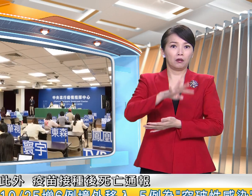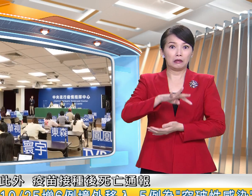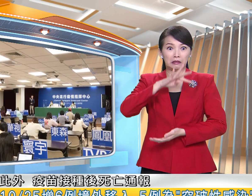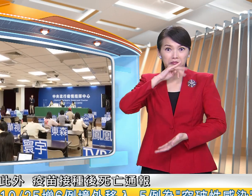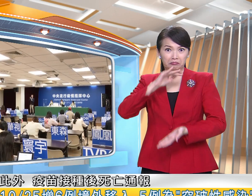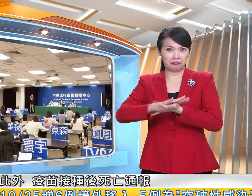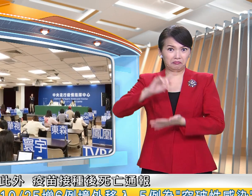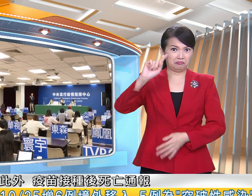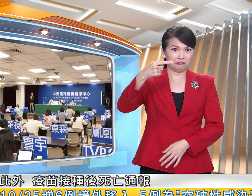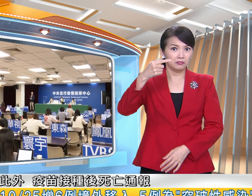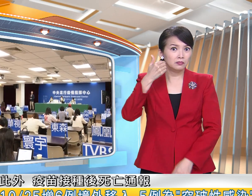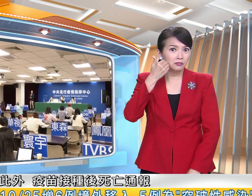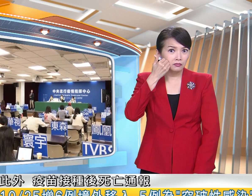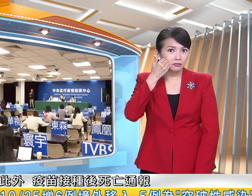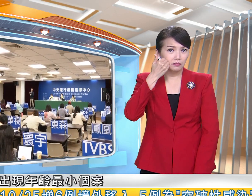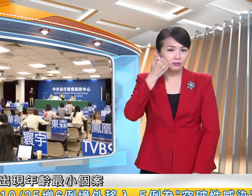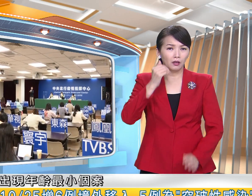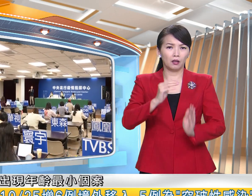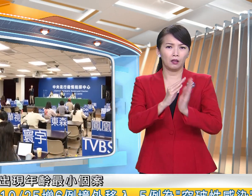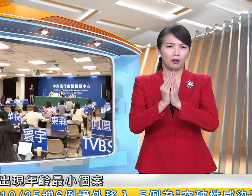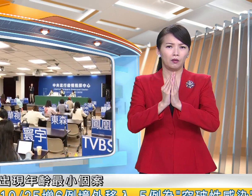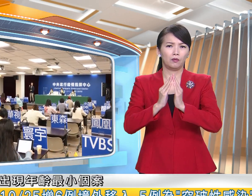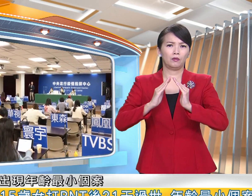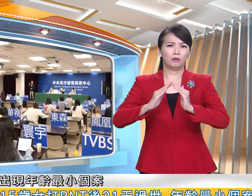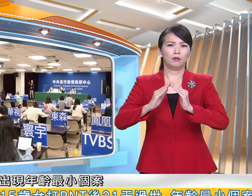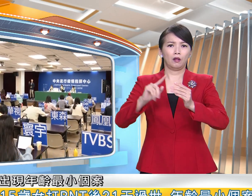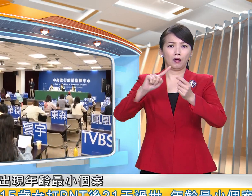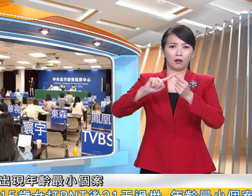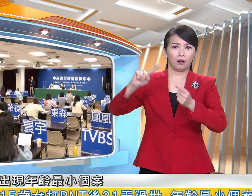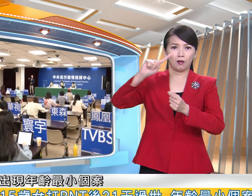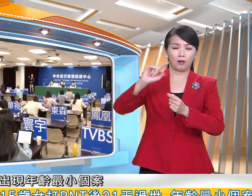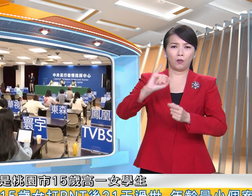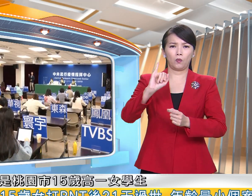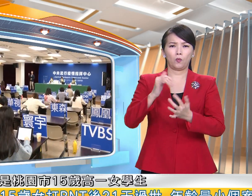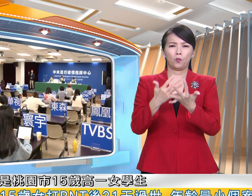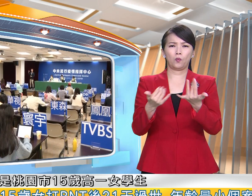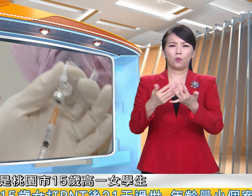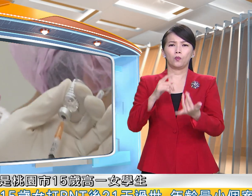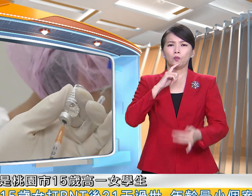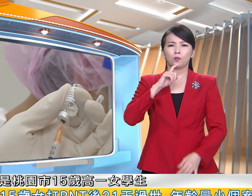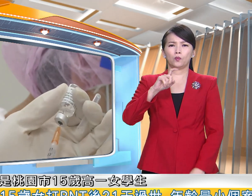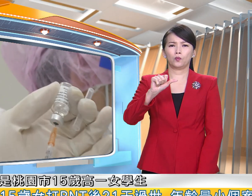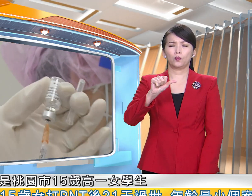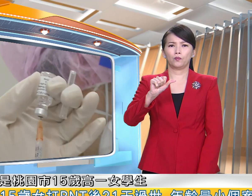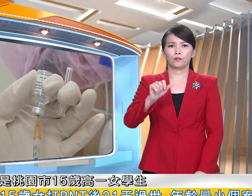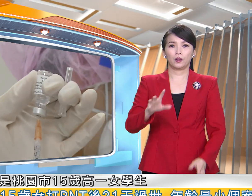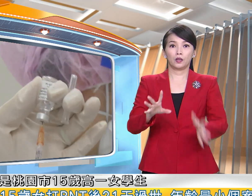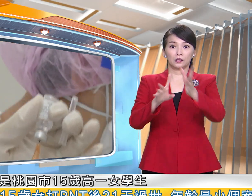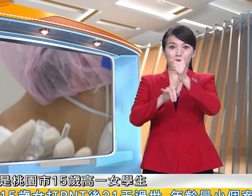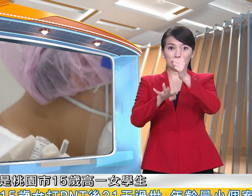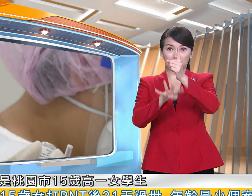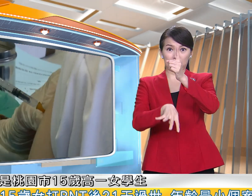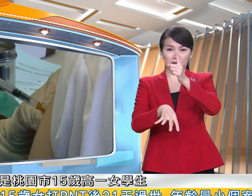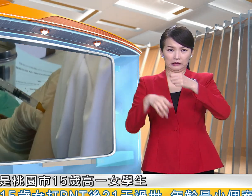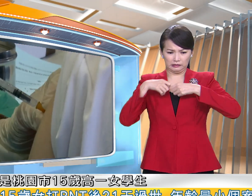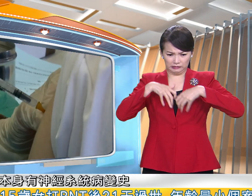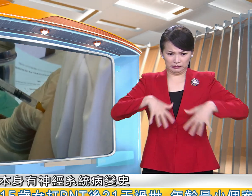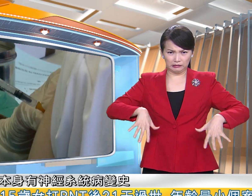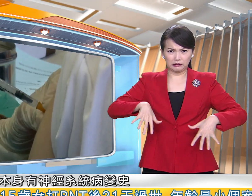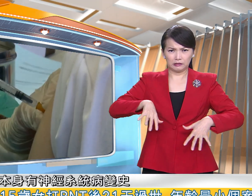种后死亡通报出现年龄最小的个案，是桃园市15岁高一女学生，本身有神